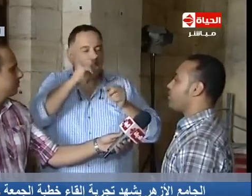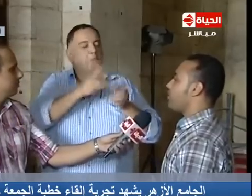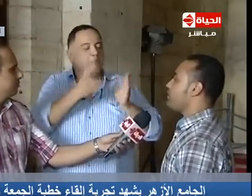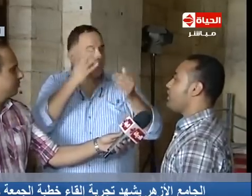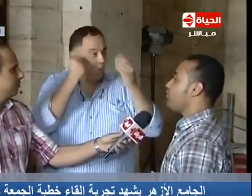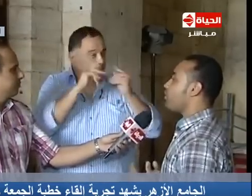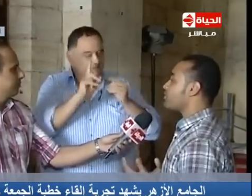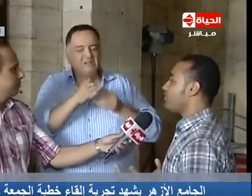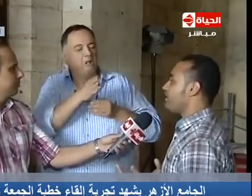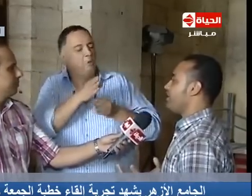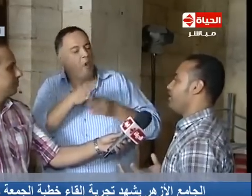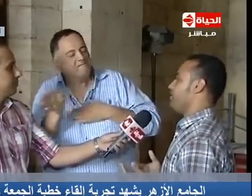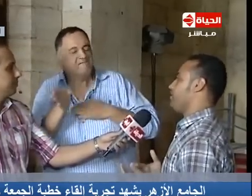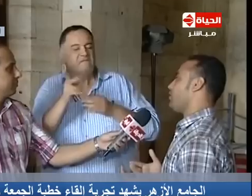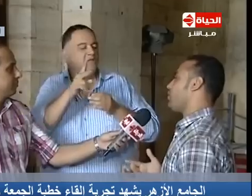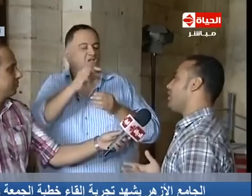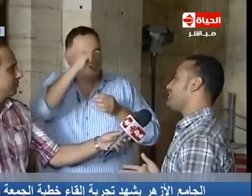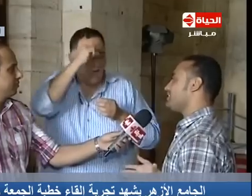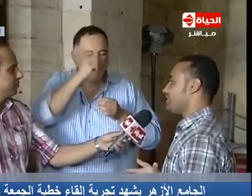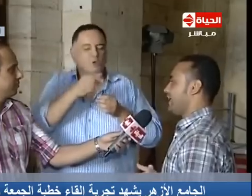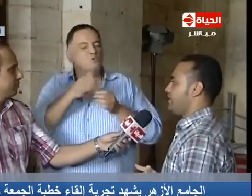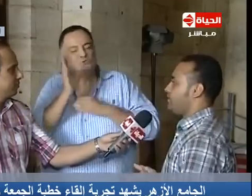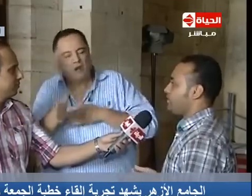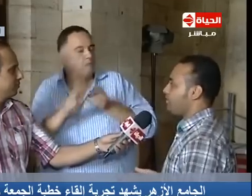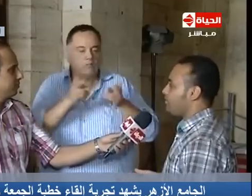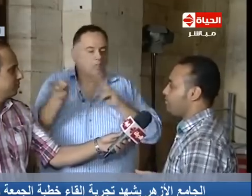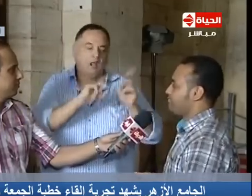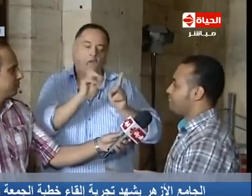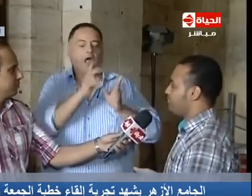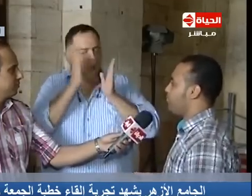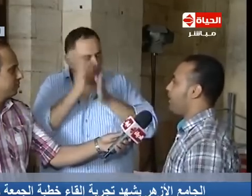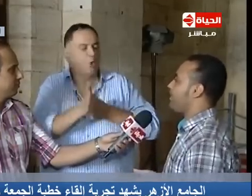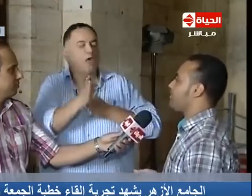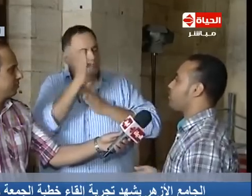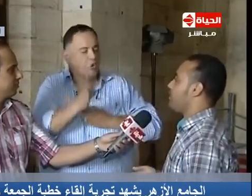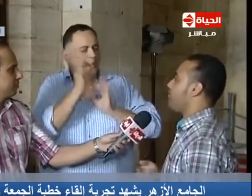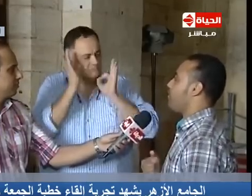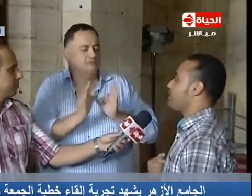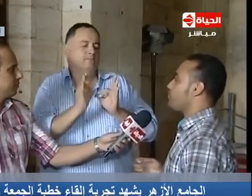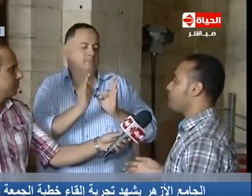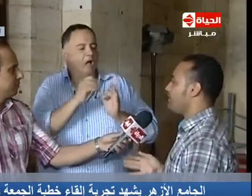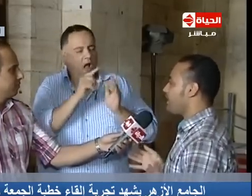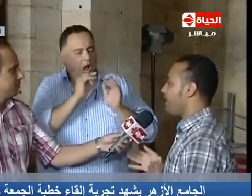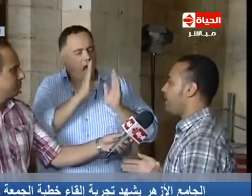التوجهات الدينيه المختلفه، توجهات يعني منحرفه شويه، فهو لازم يكون في اتاحه عن